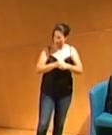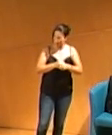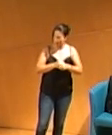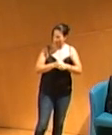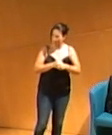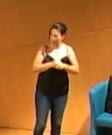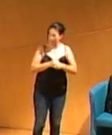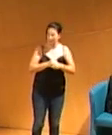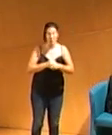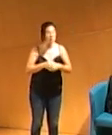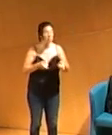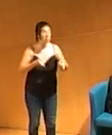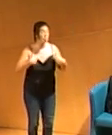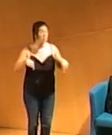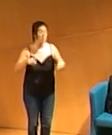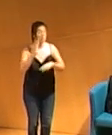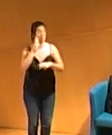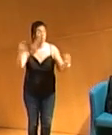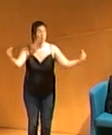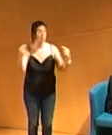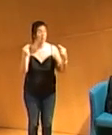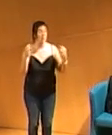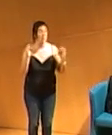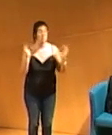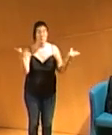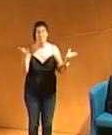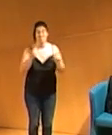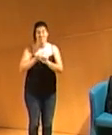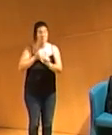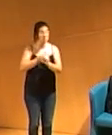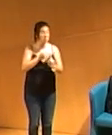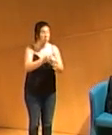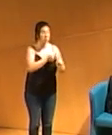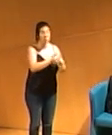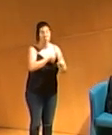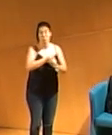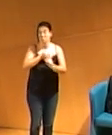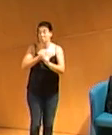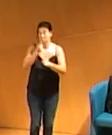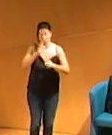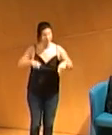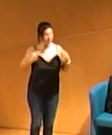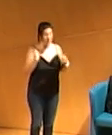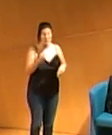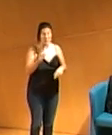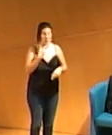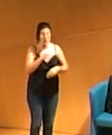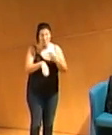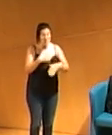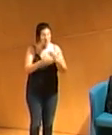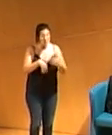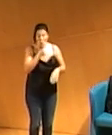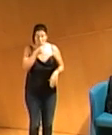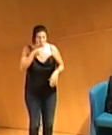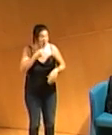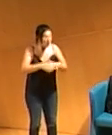On est devenus des militants pour les autres. Ça nous a tout engagés là-dedans, c'est important. Oui, on s'use, mais la lutte sert à